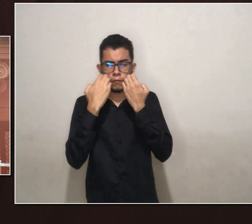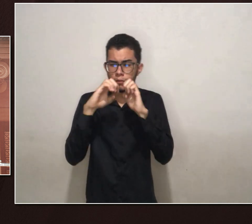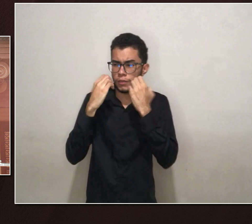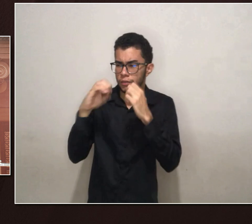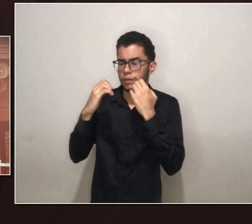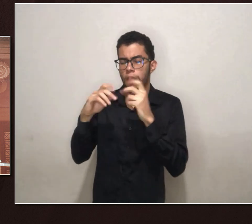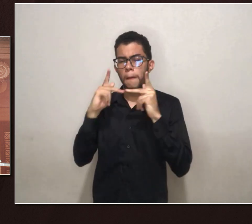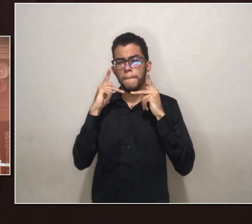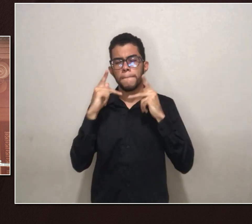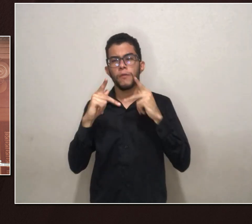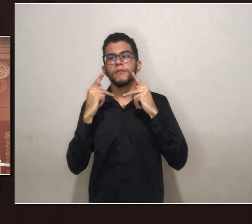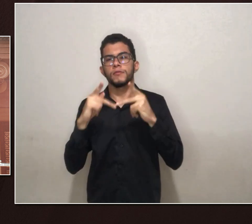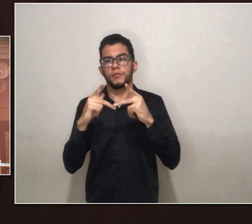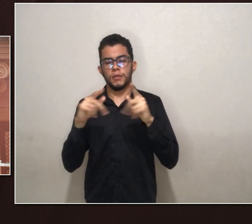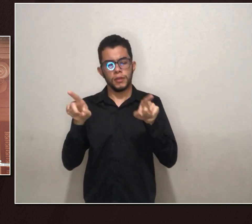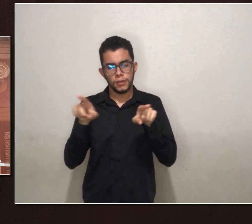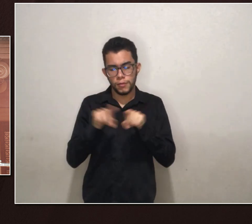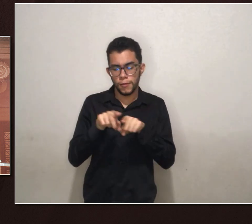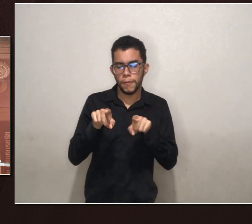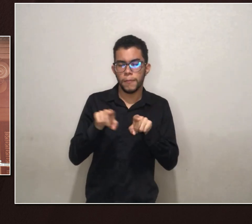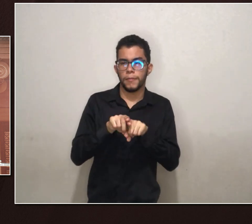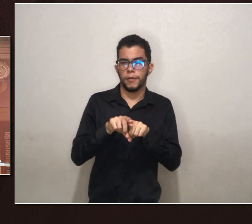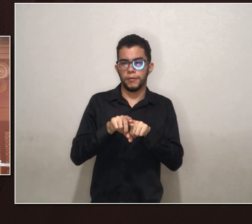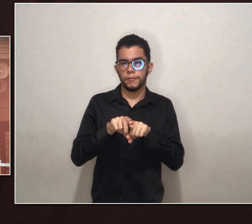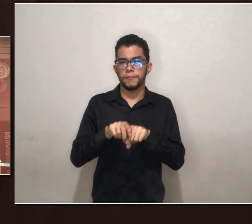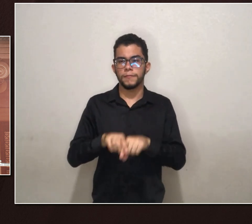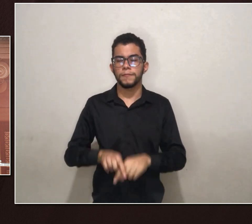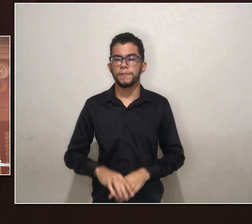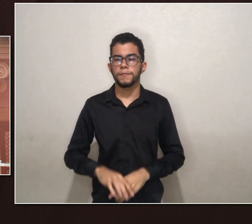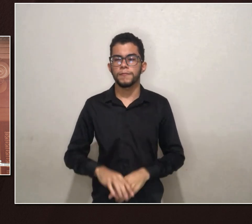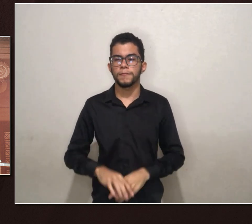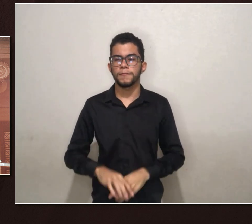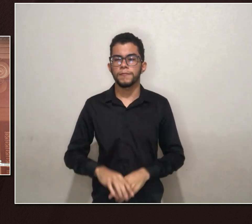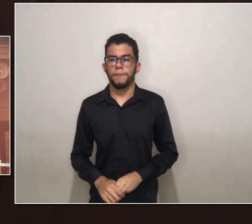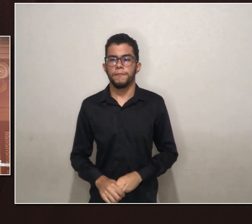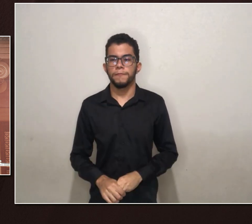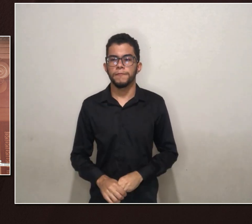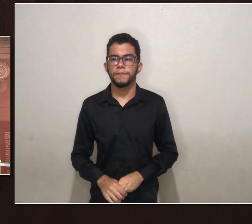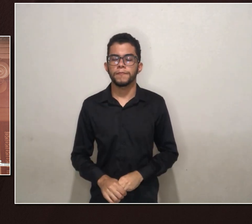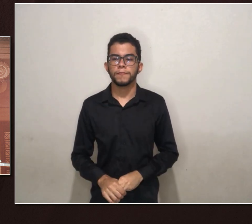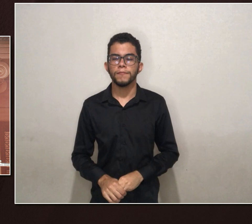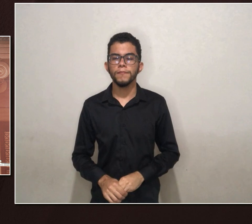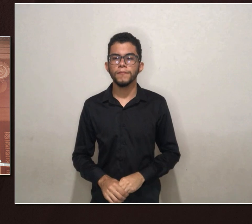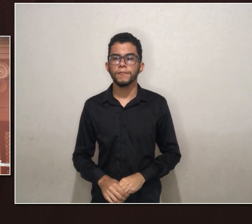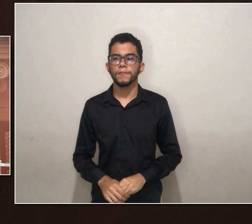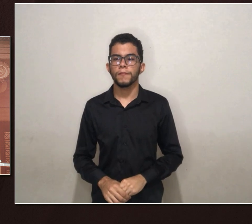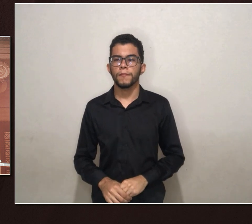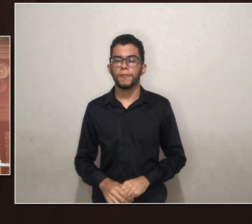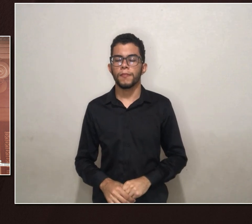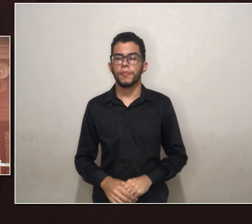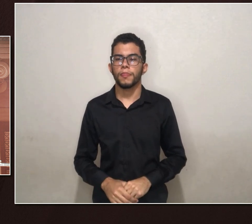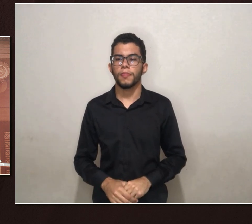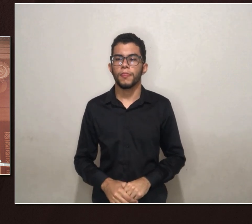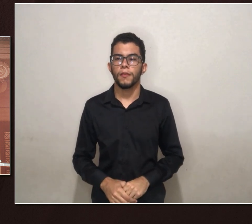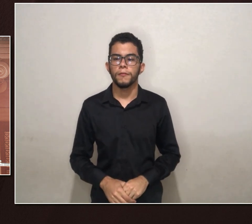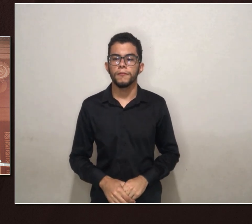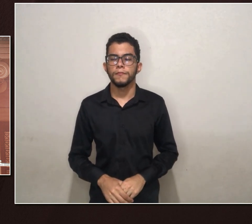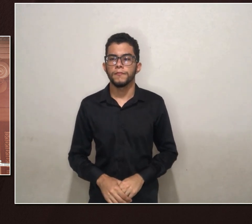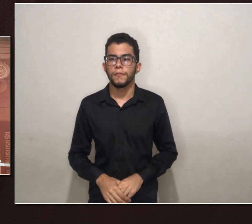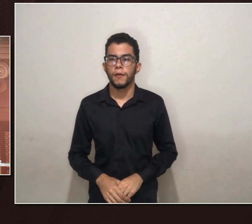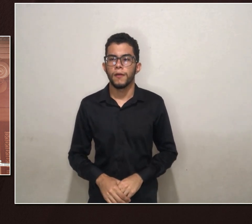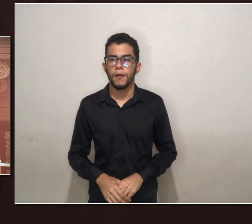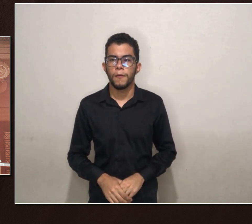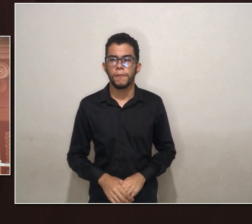os idôneos, né? E os que são fiéis em passar do jeito que recebeu.